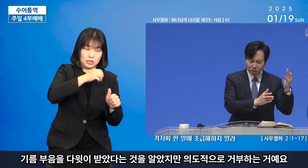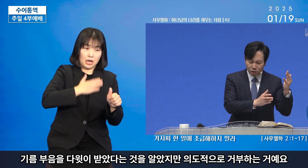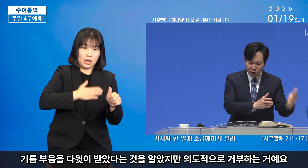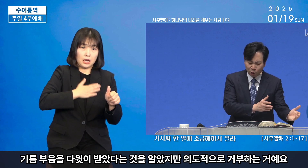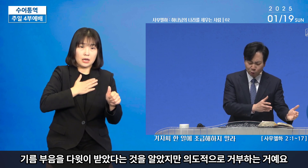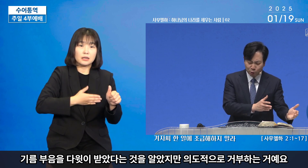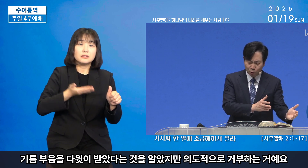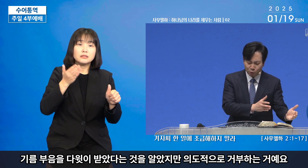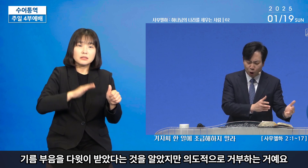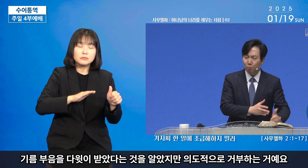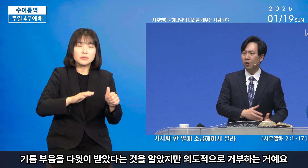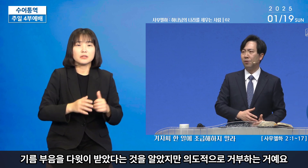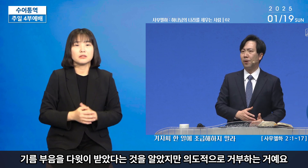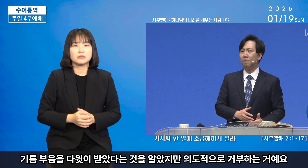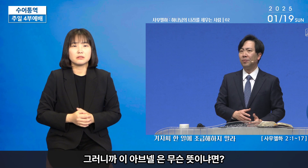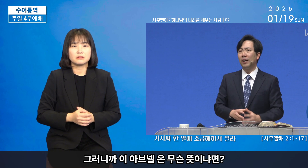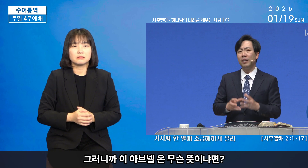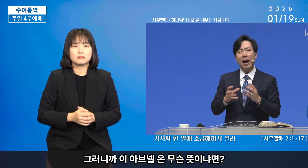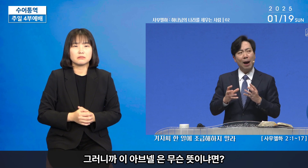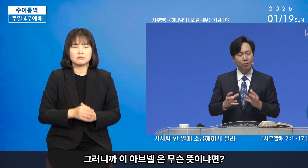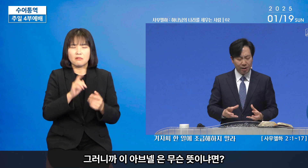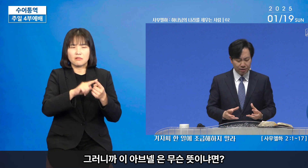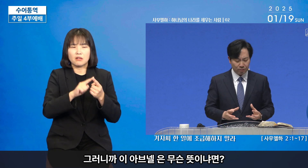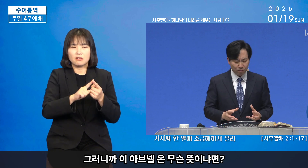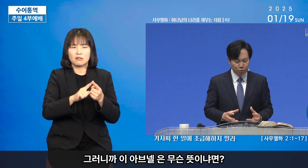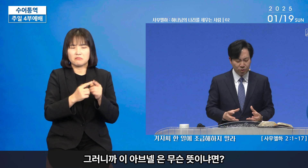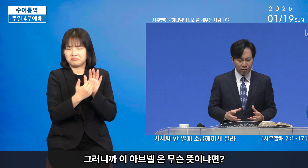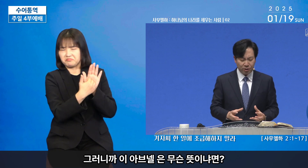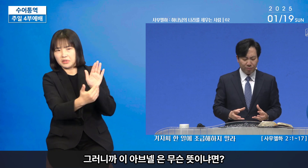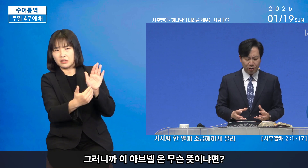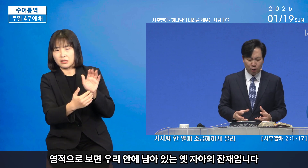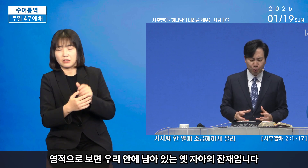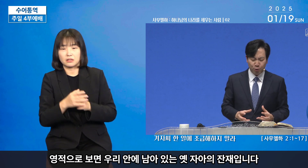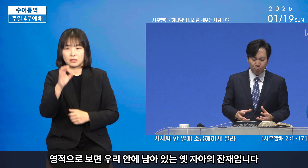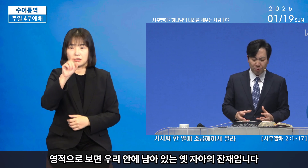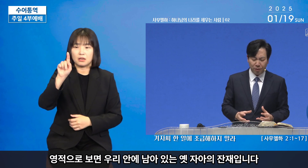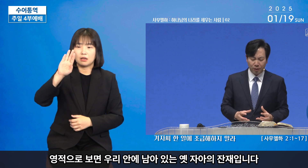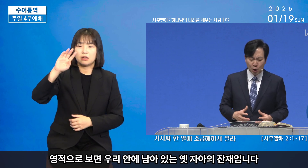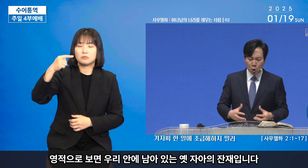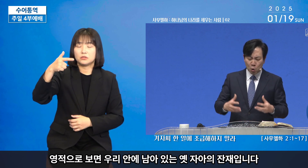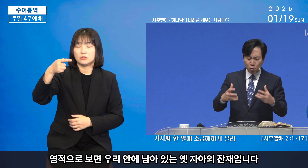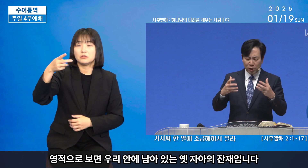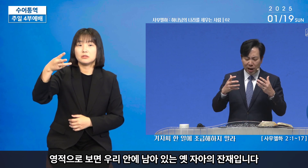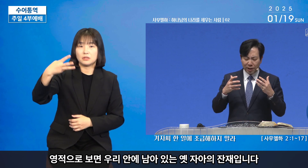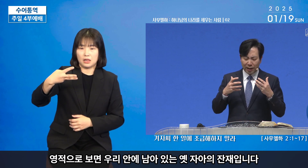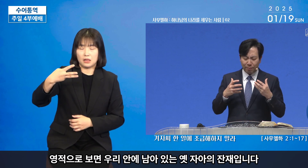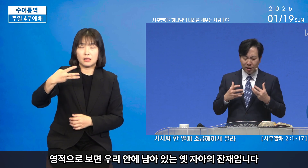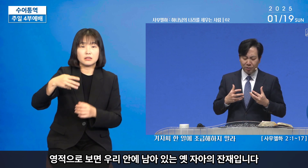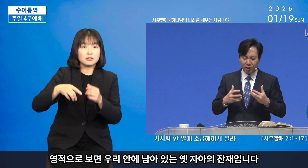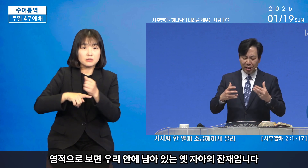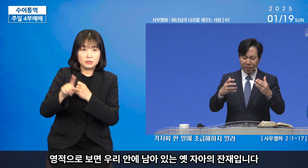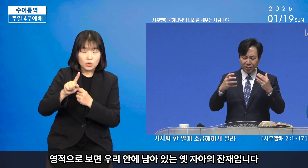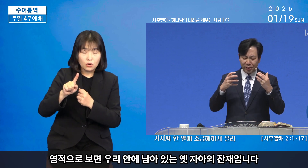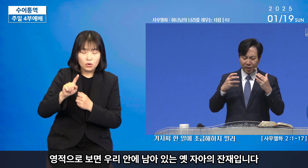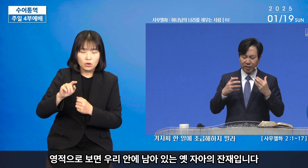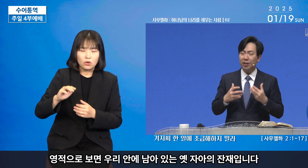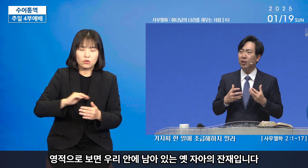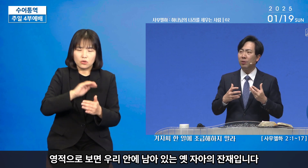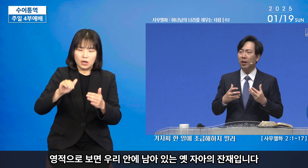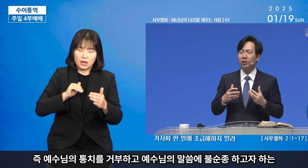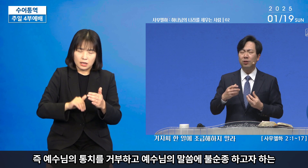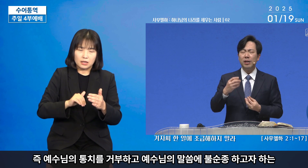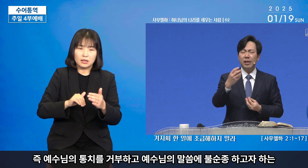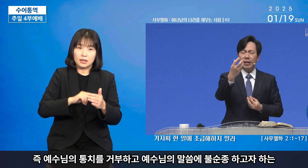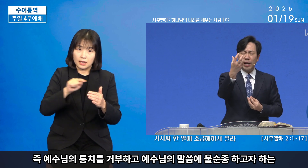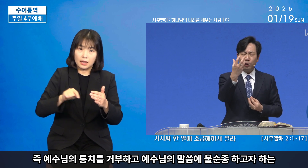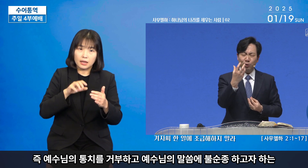알았지만 의도적으로 거부하는 거예요. 그러니까 이 아브넬은 무슨 뜻이냐면 영적으로 보면 우리 안에 남아있는 옛자의